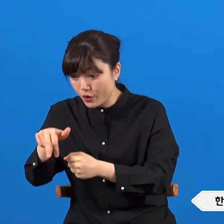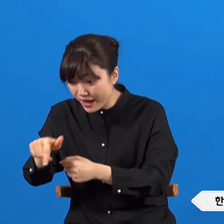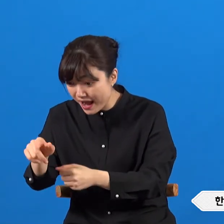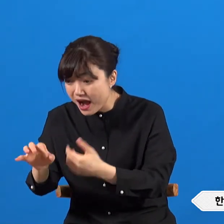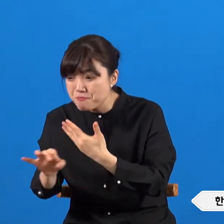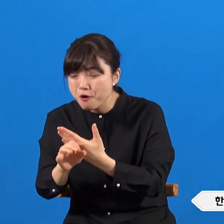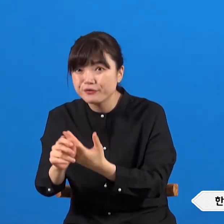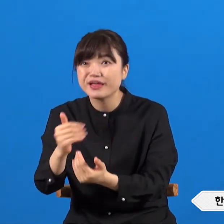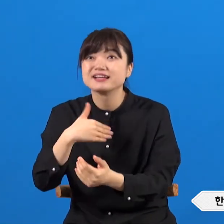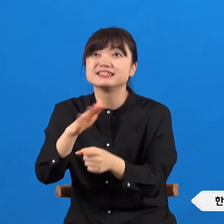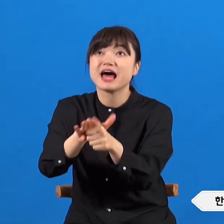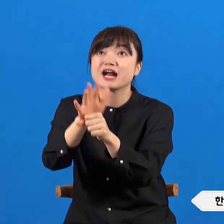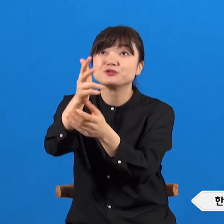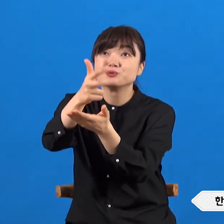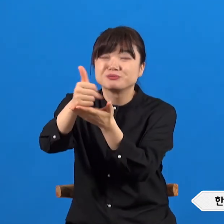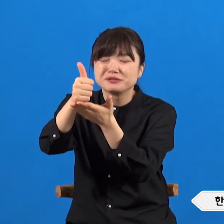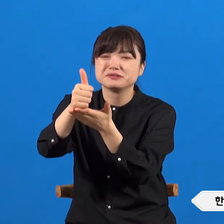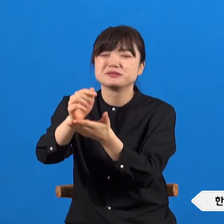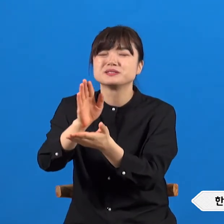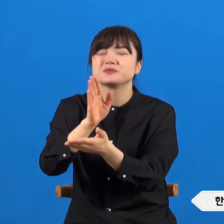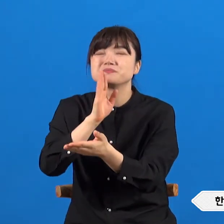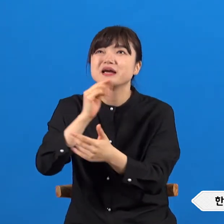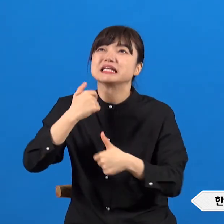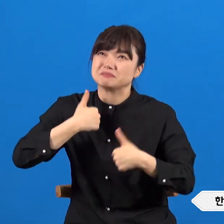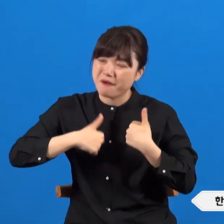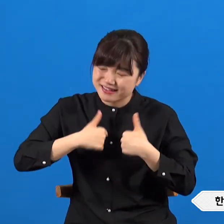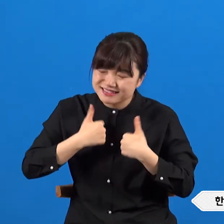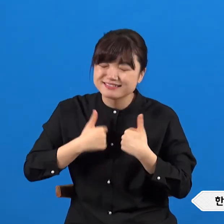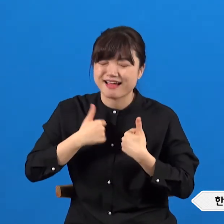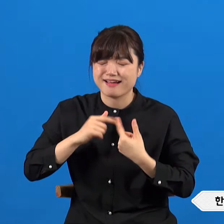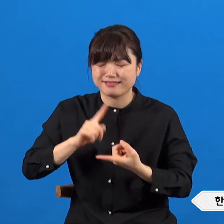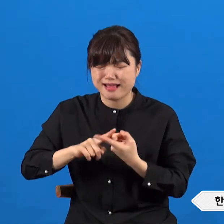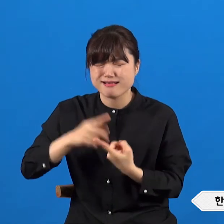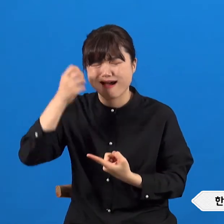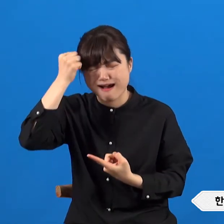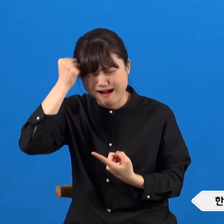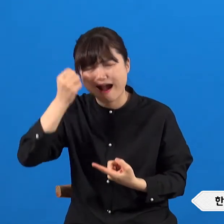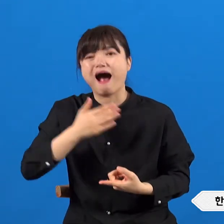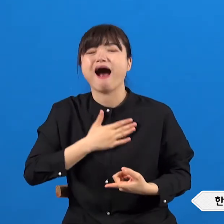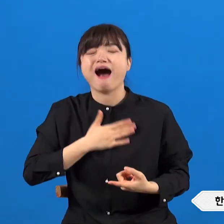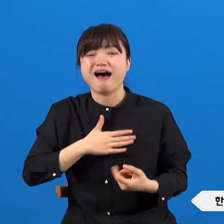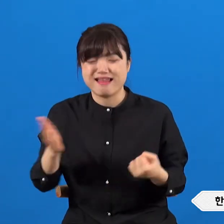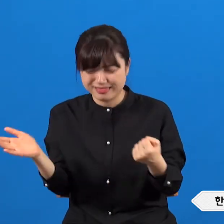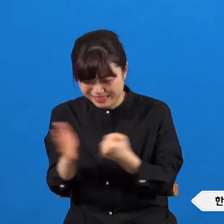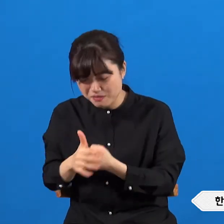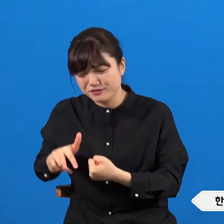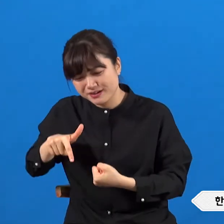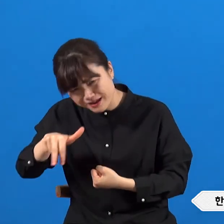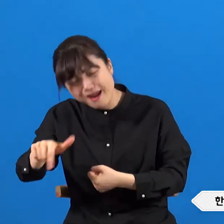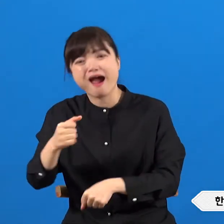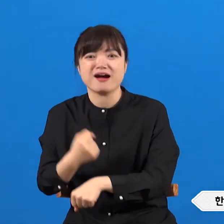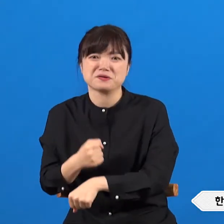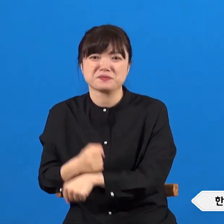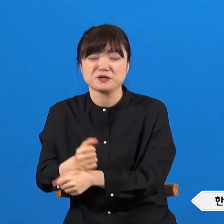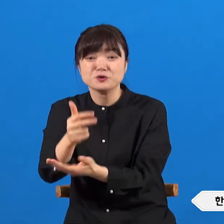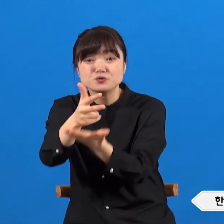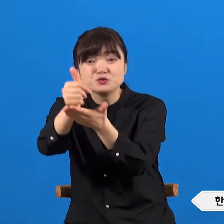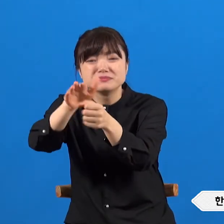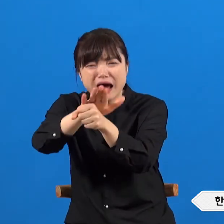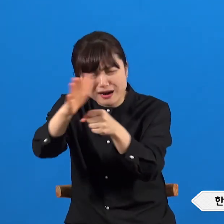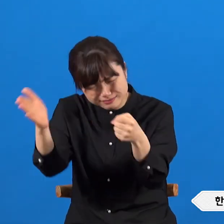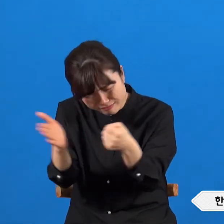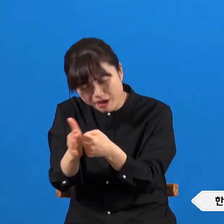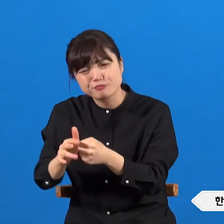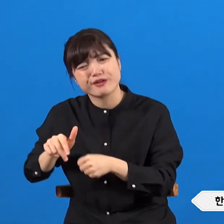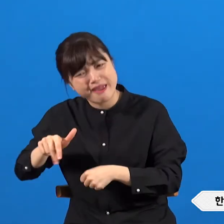내 사랑하는 주님께서 가장 기뻐하신다는 것을 알기 때문에 하는 것입니다. 주님을 사랑하기 때문에